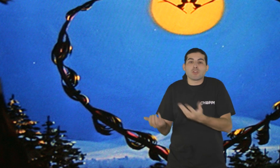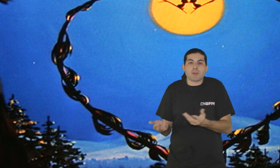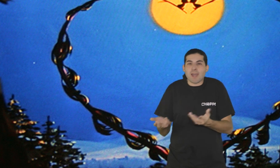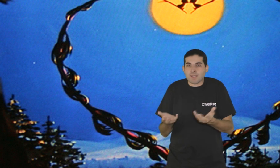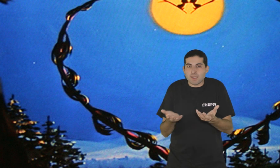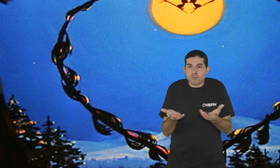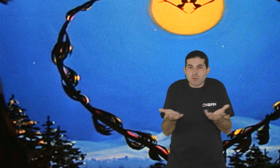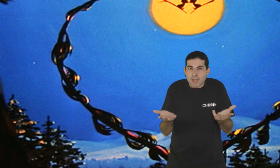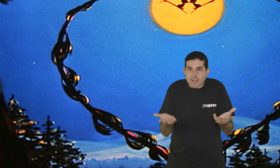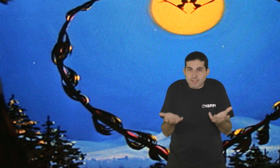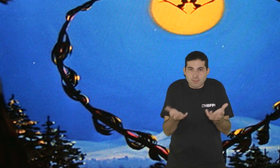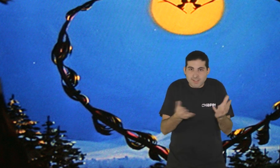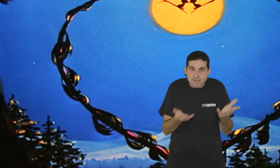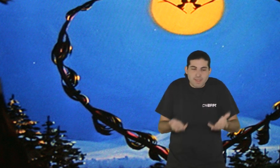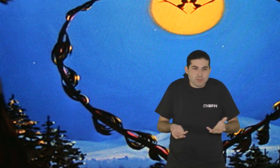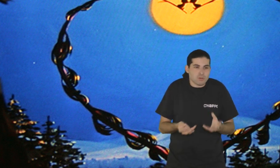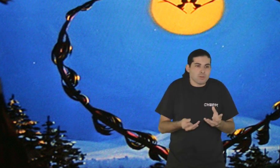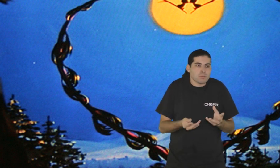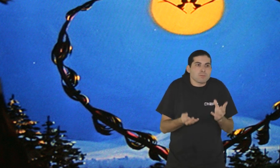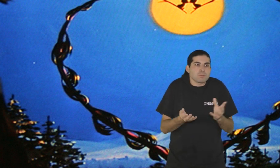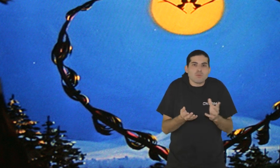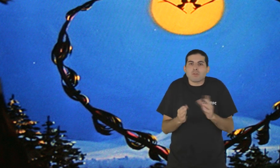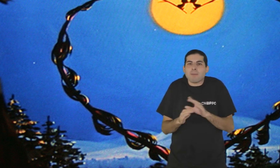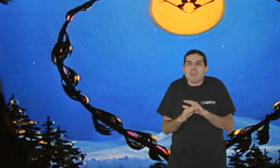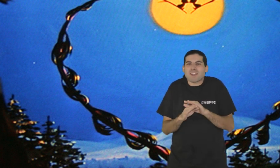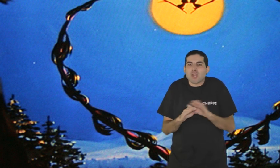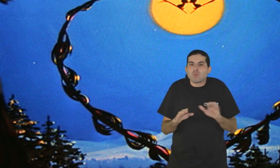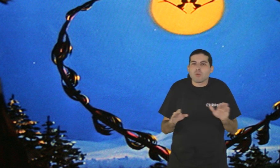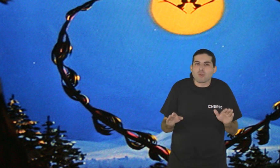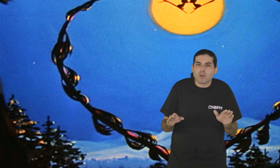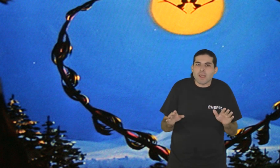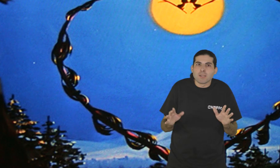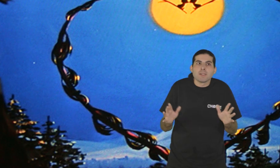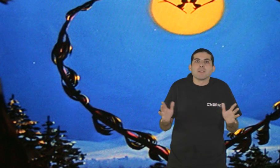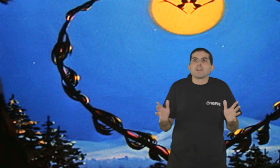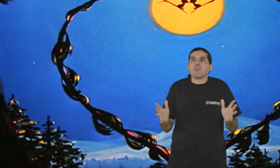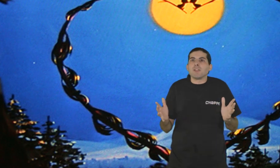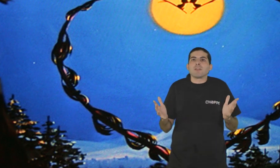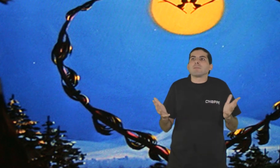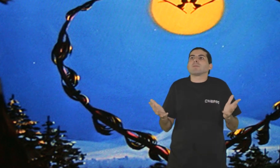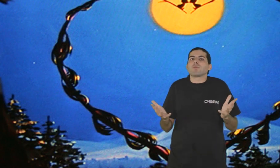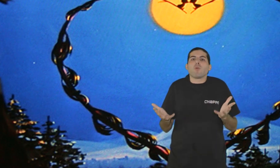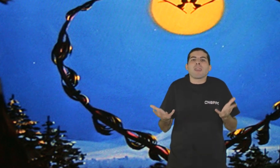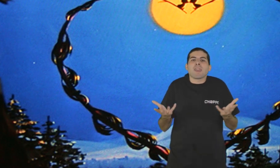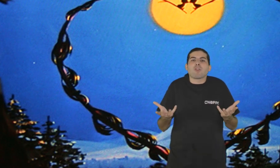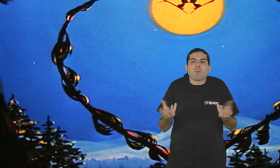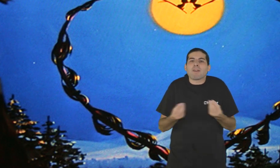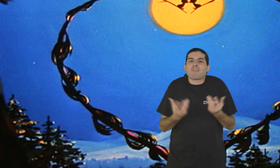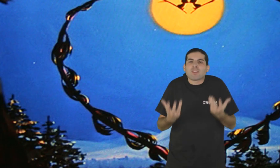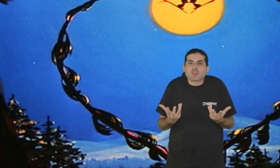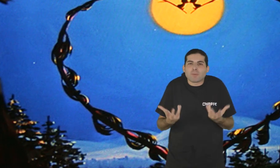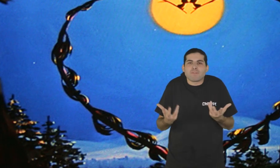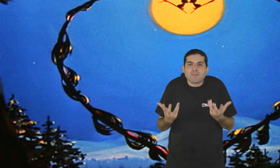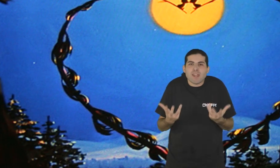tutte quelle due giornate che dura quel segmento, lui non ha mai mangiato un boccone. Quindi